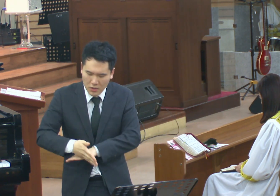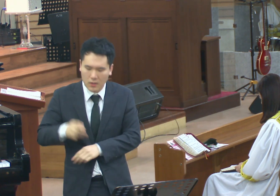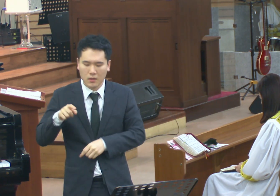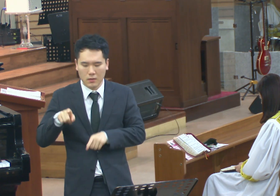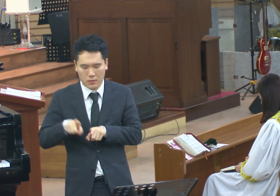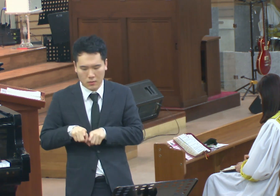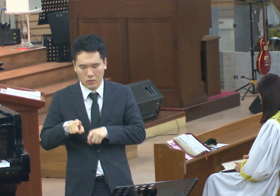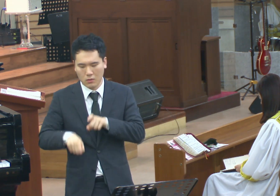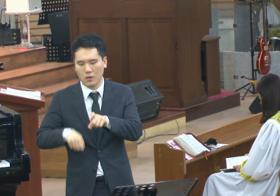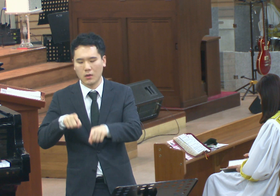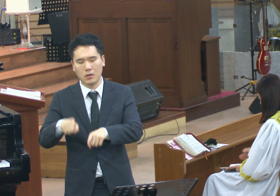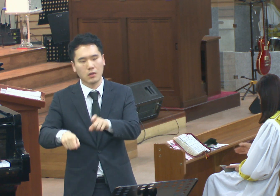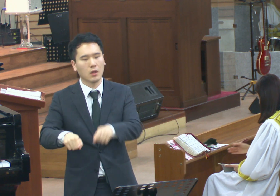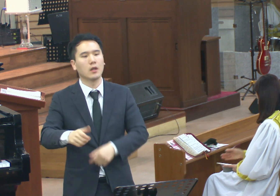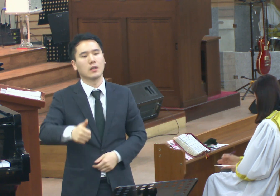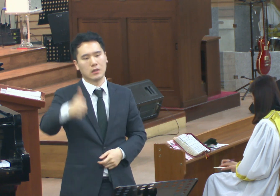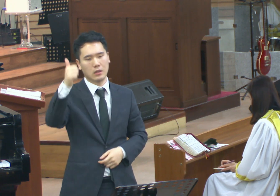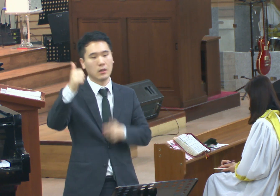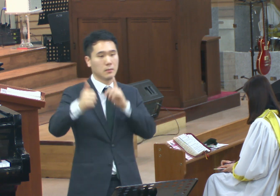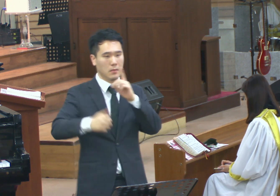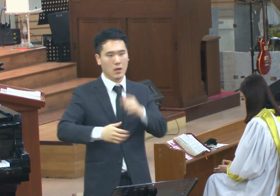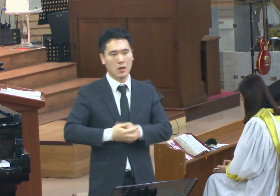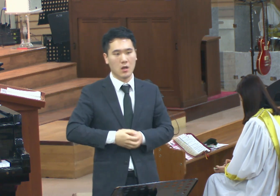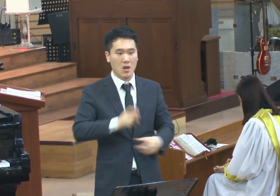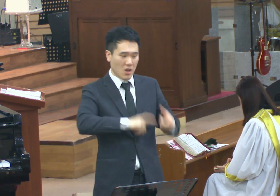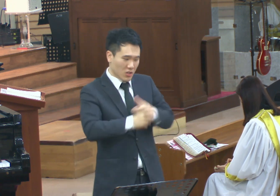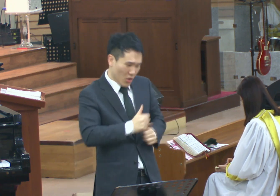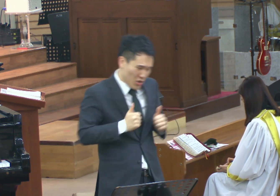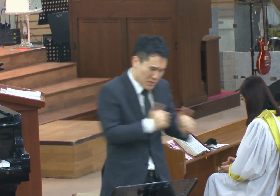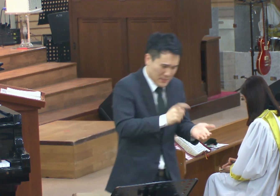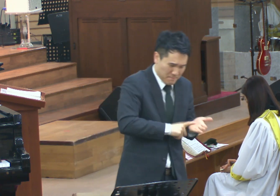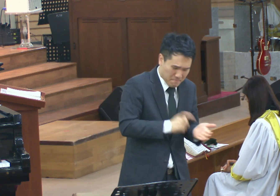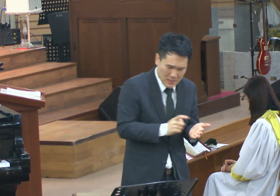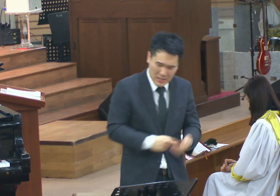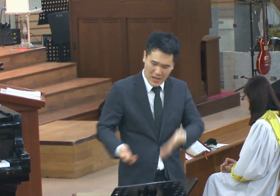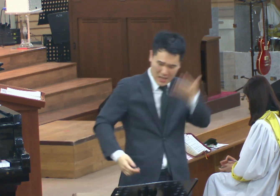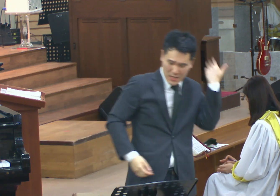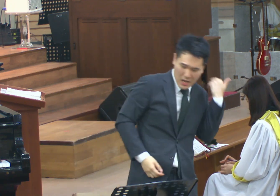견고하게 하나 되려고 하는 교회가 되려고 하지 않으면 못 견딘다.